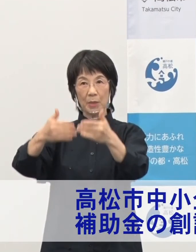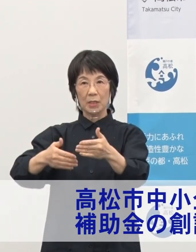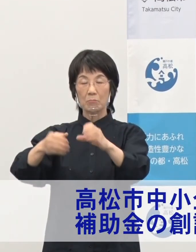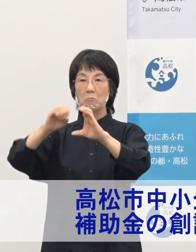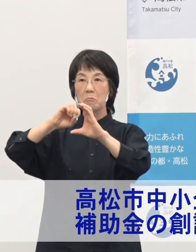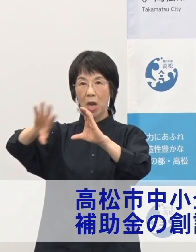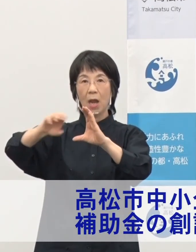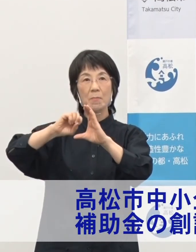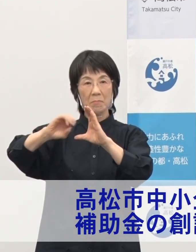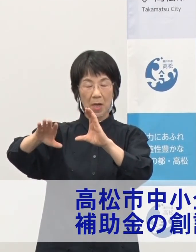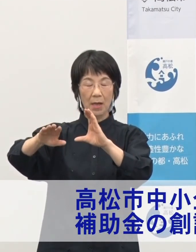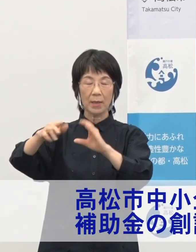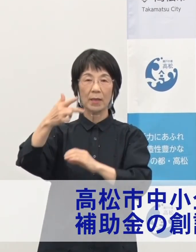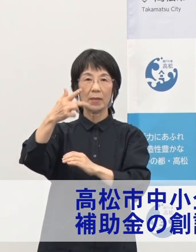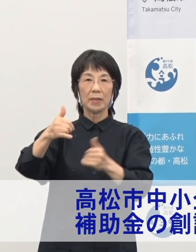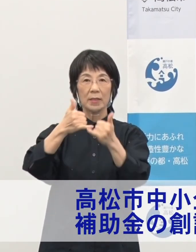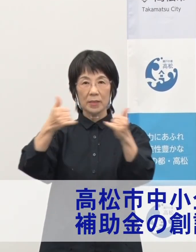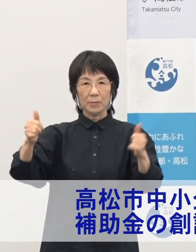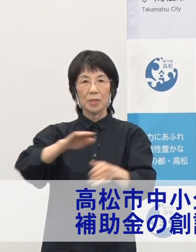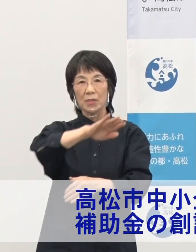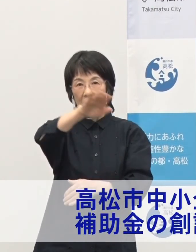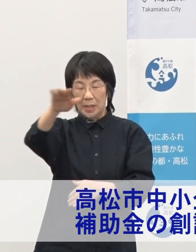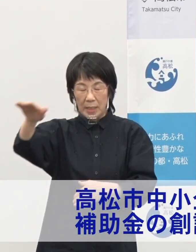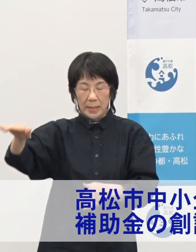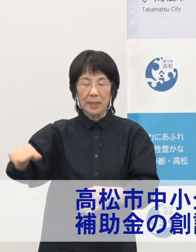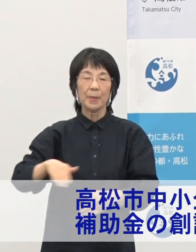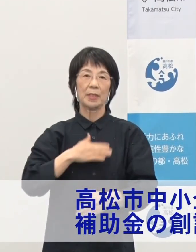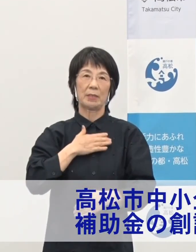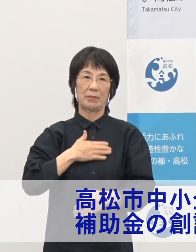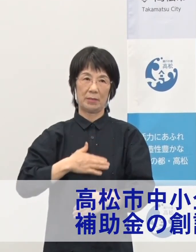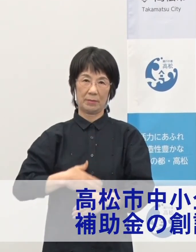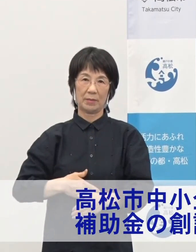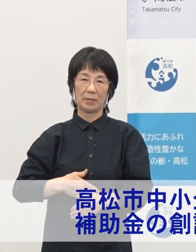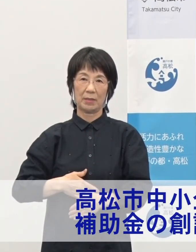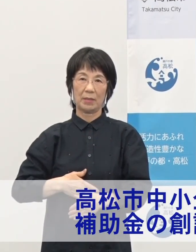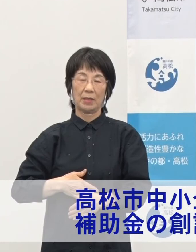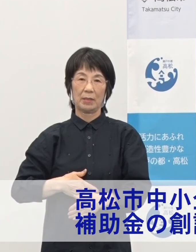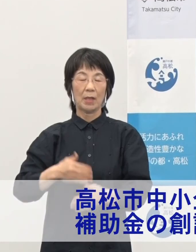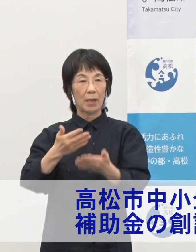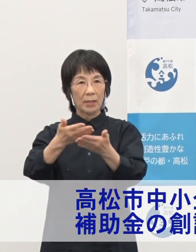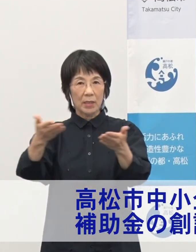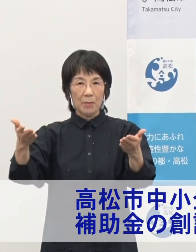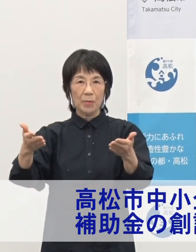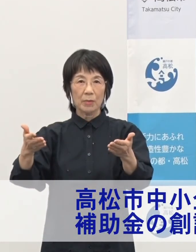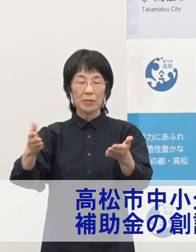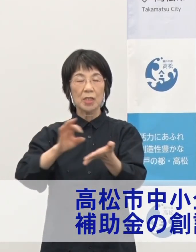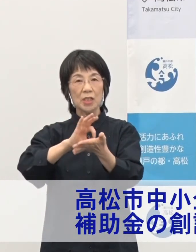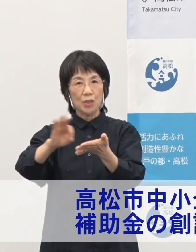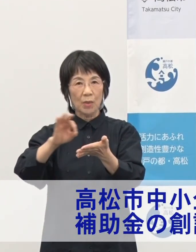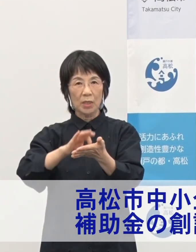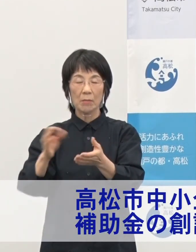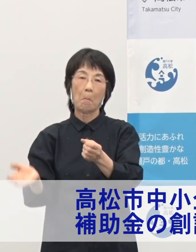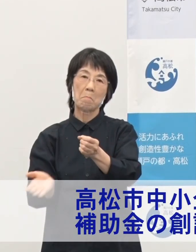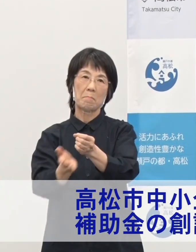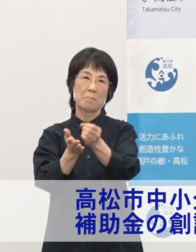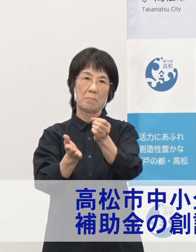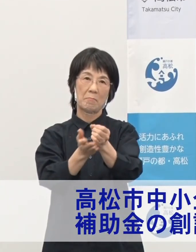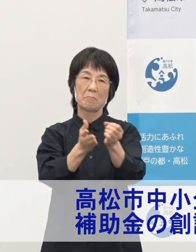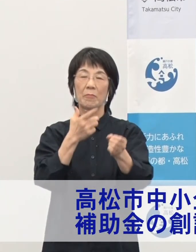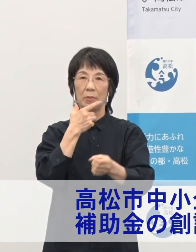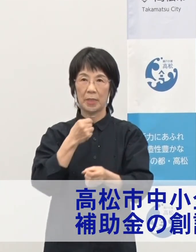て市民のみなさまなどに広く周知させていただき市内店舗における消費を喚起して参りたいと存じ